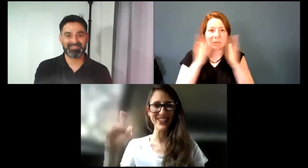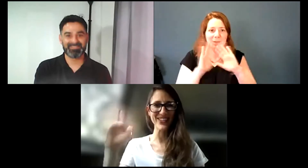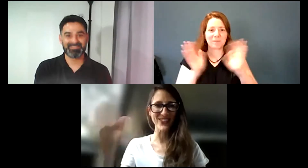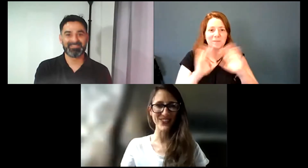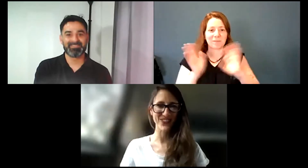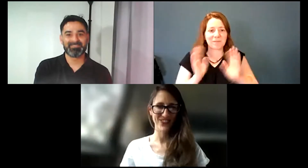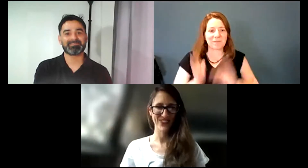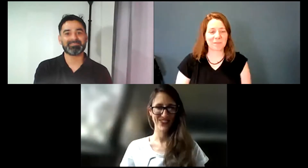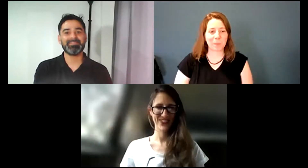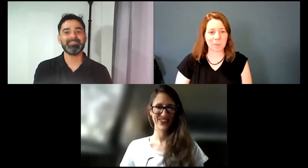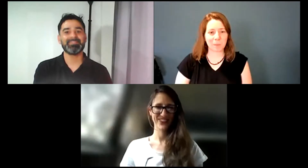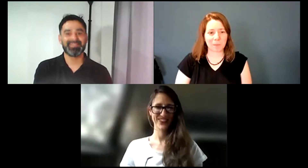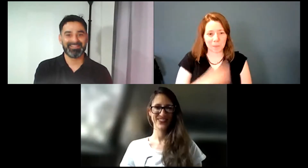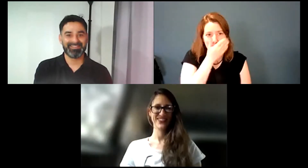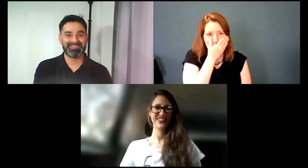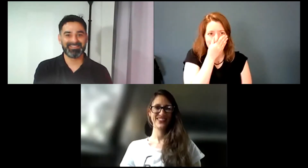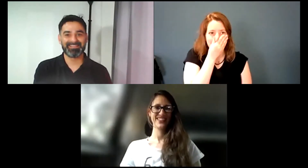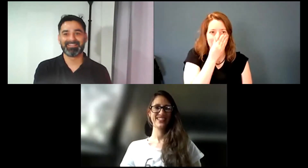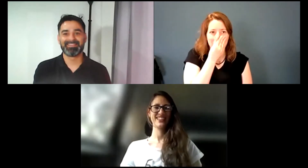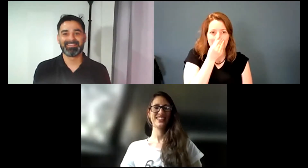Gracias. Chao. Gracias. Que tengas buen año.